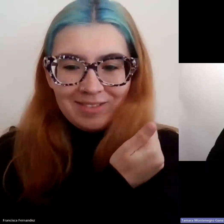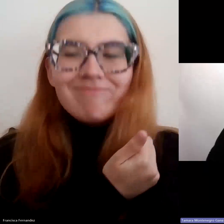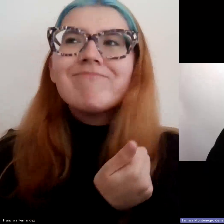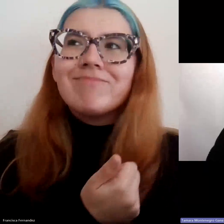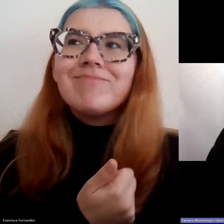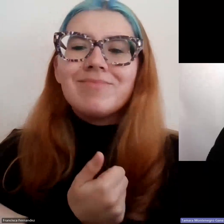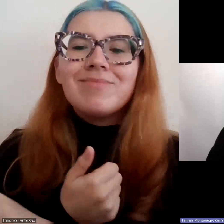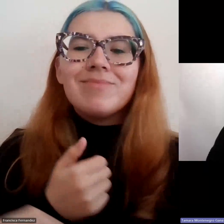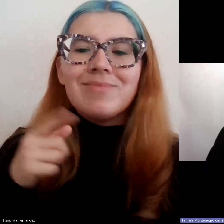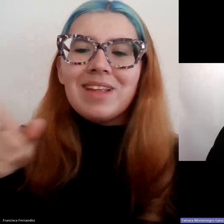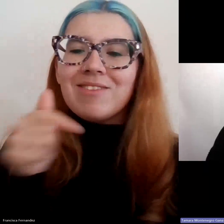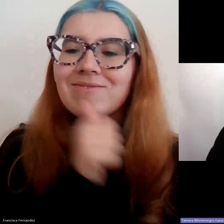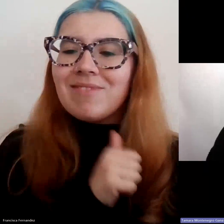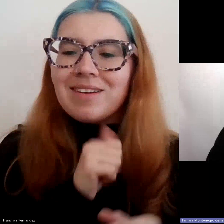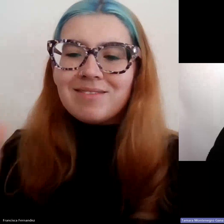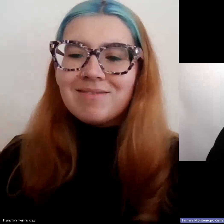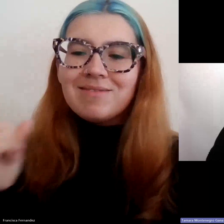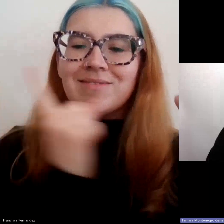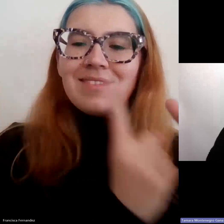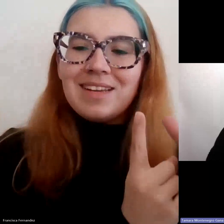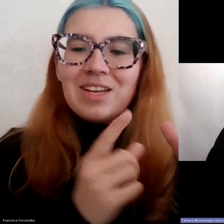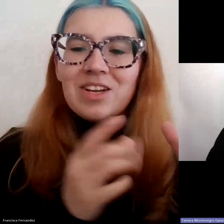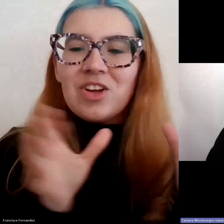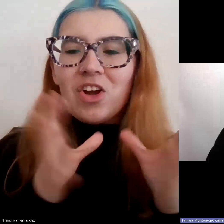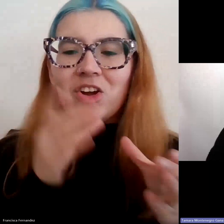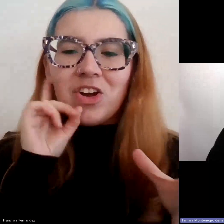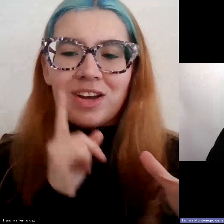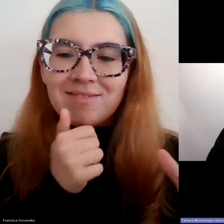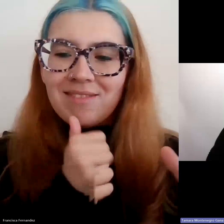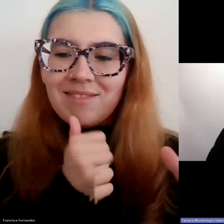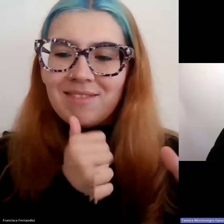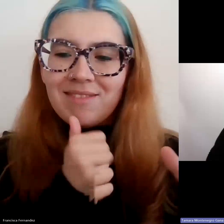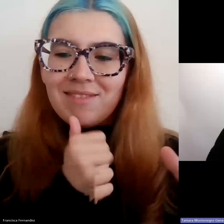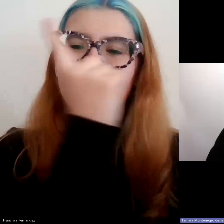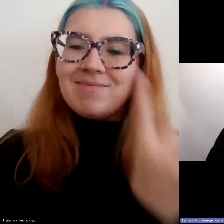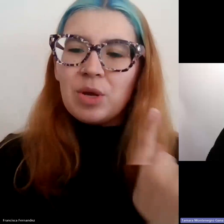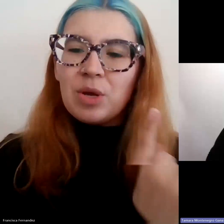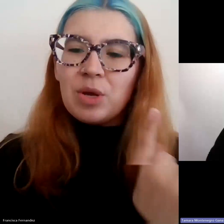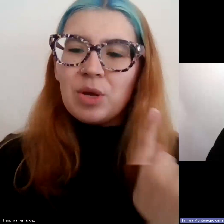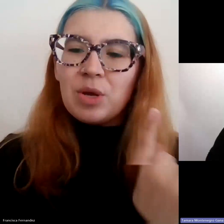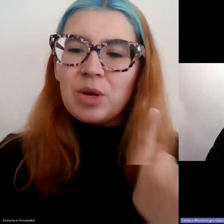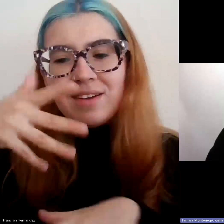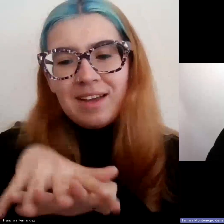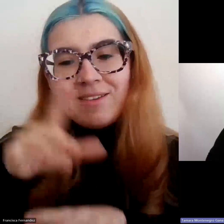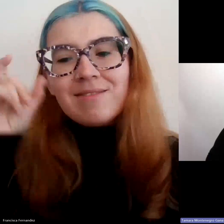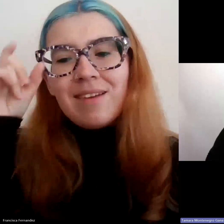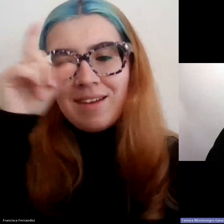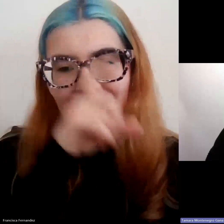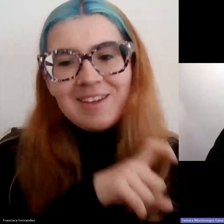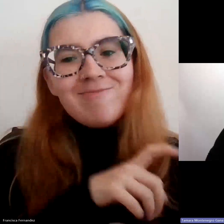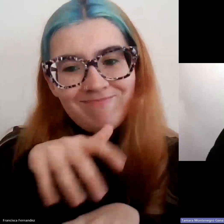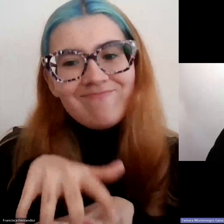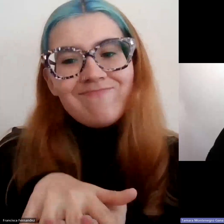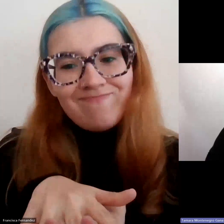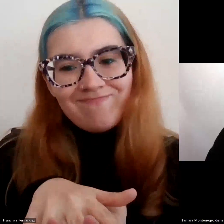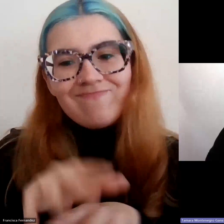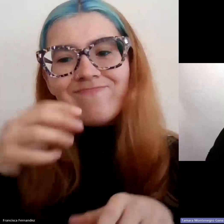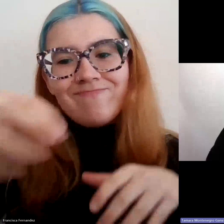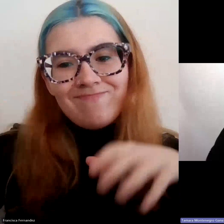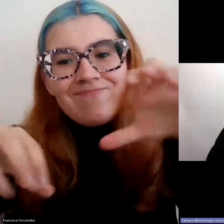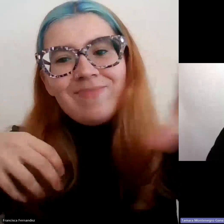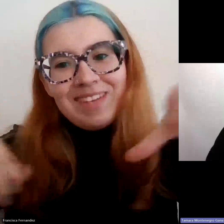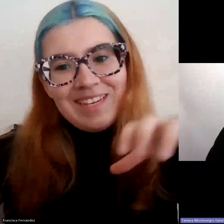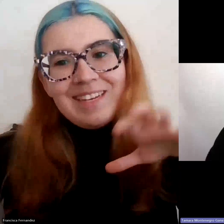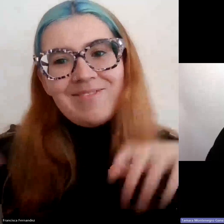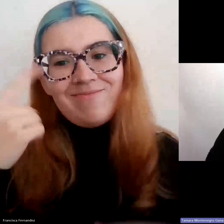lo que sentían, de cómo encontrar tener esa necesidad de encontrar su identidad sorda, de formar parte de una comunidad, porque